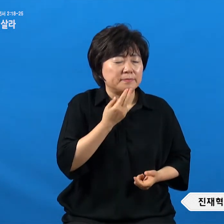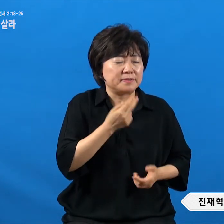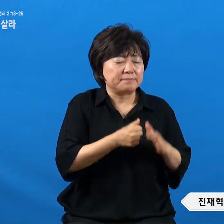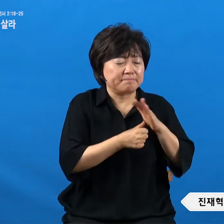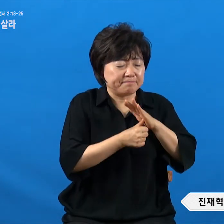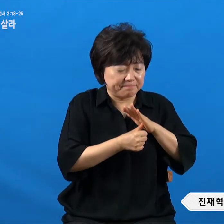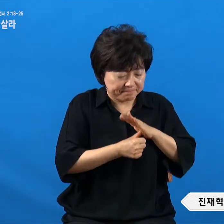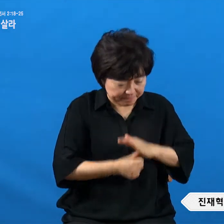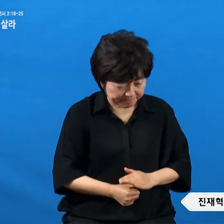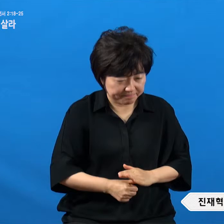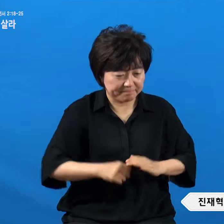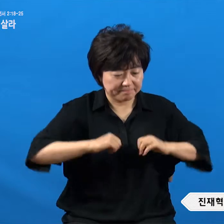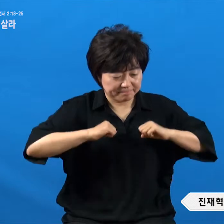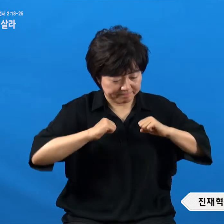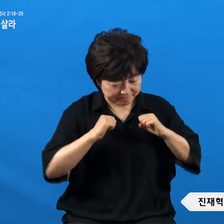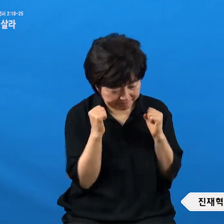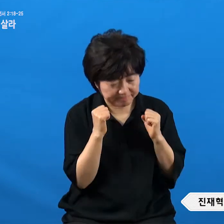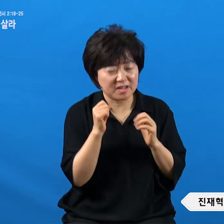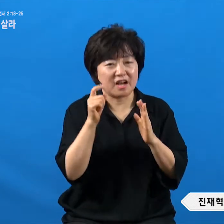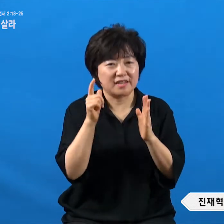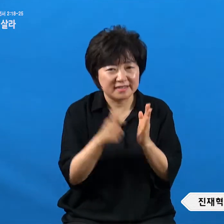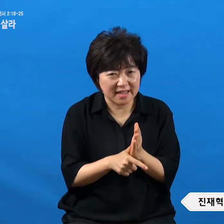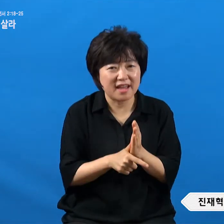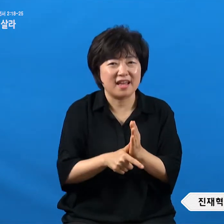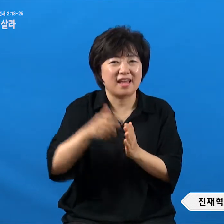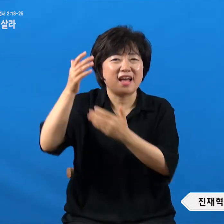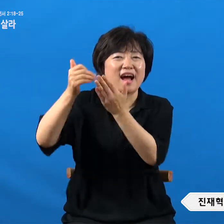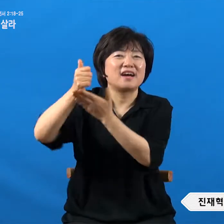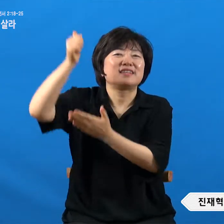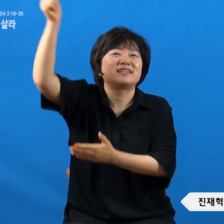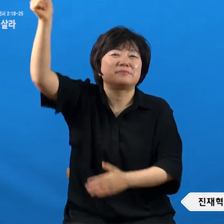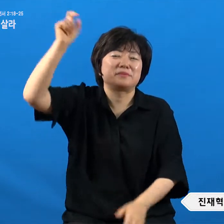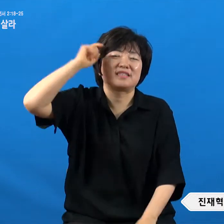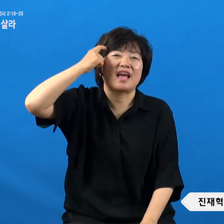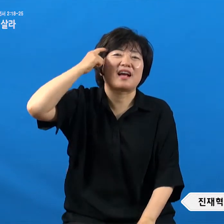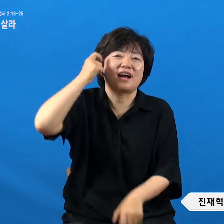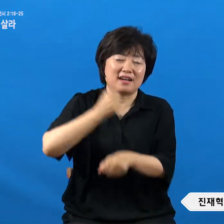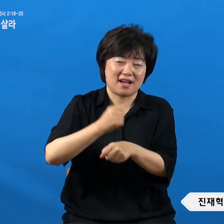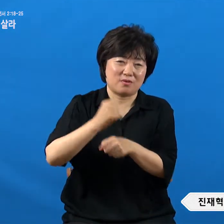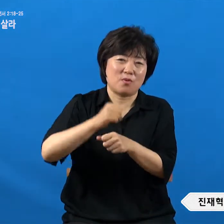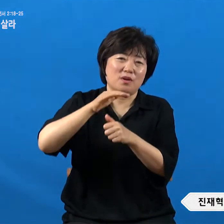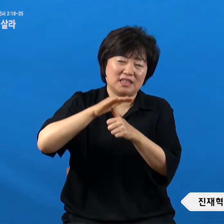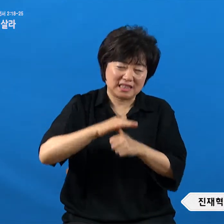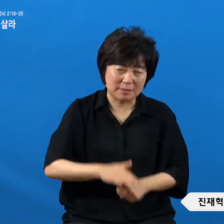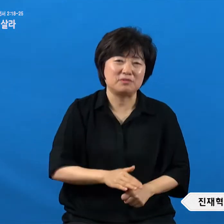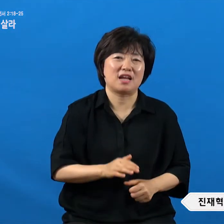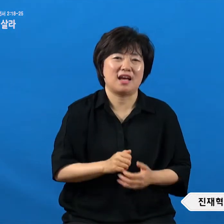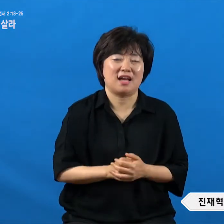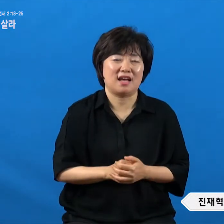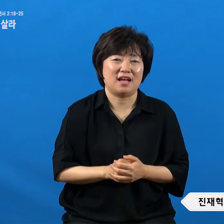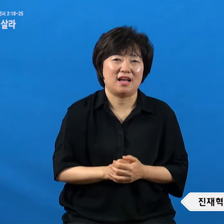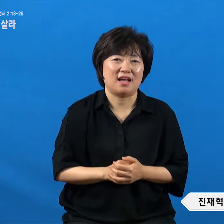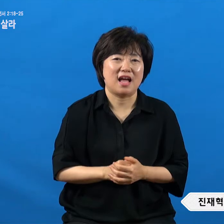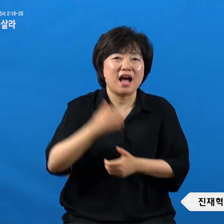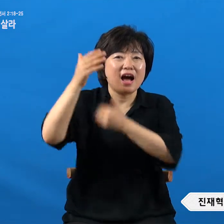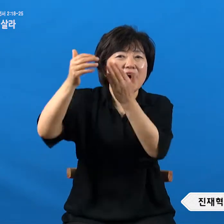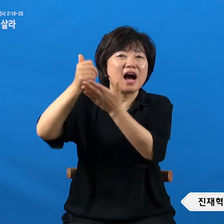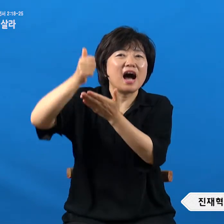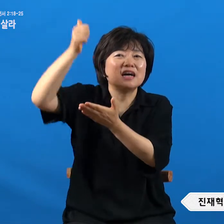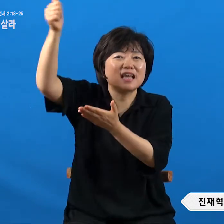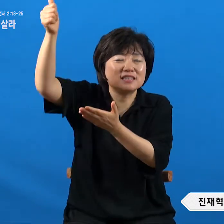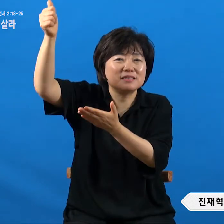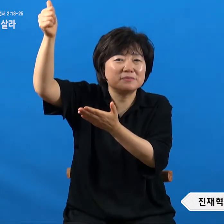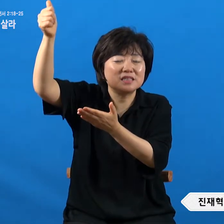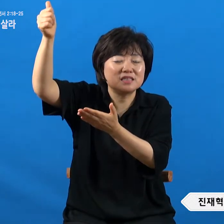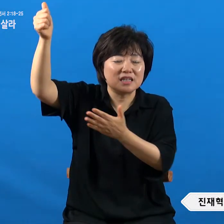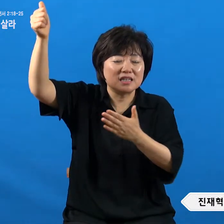이유, 바로 하나님을 생각하고 참으라 라고 말씀하시며, 바로 하나님이 그